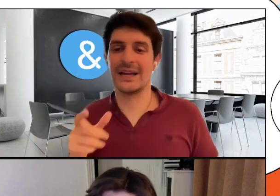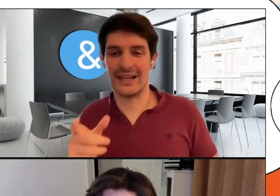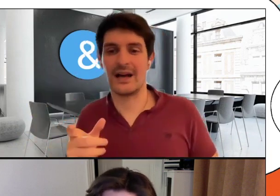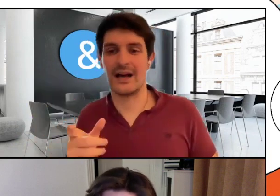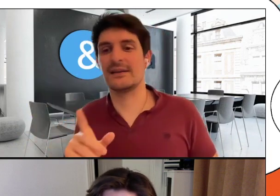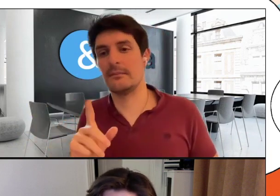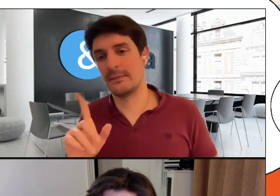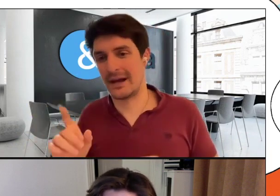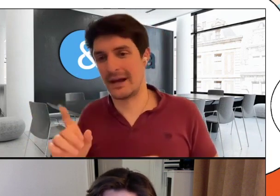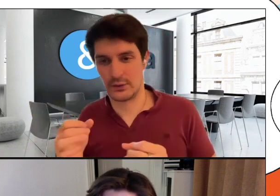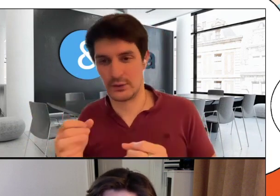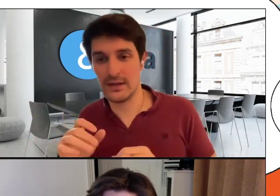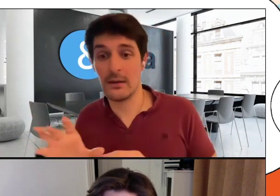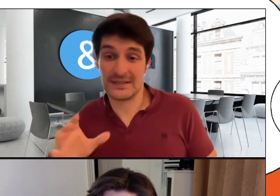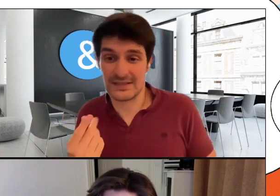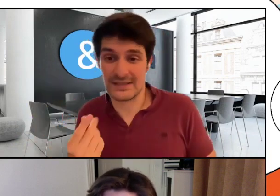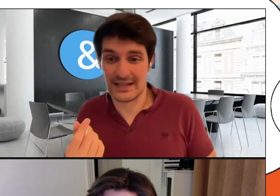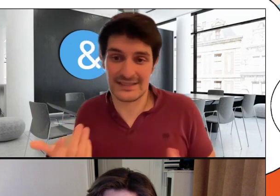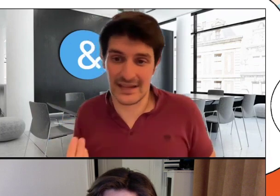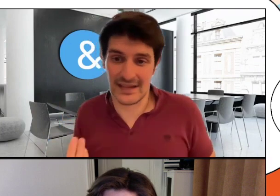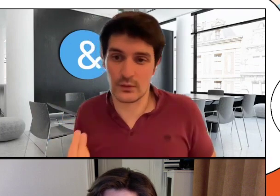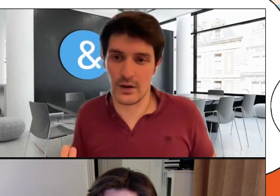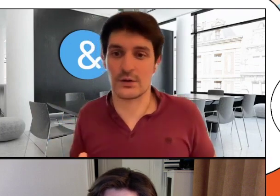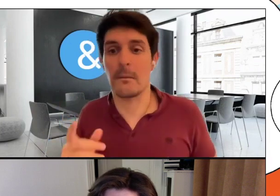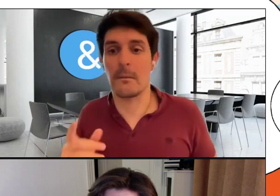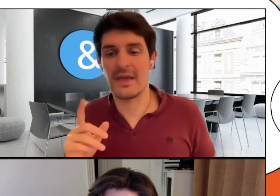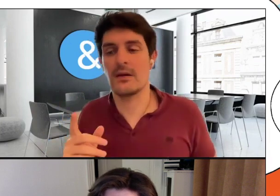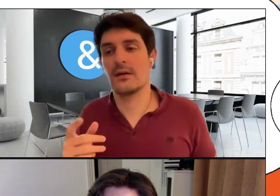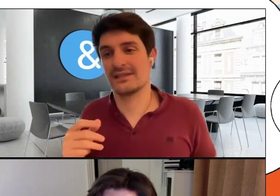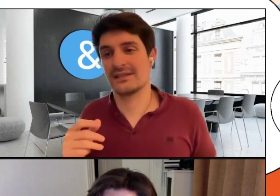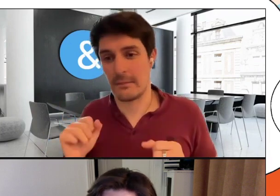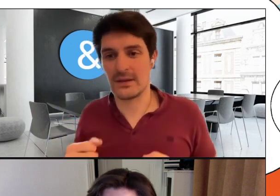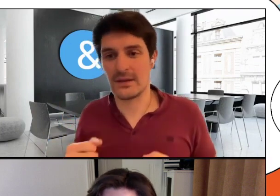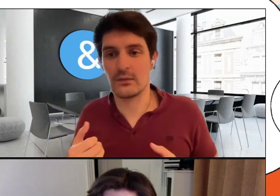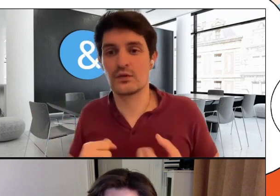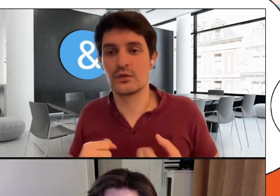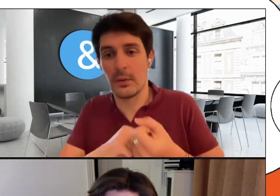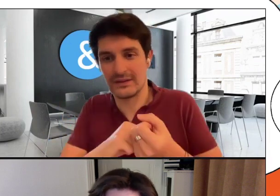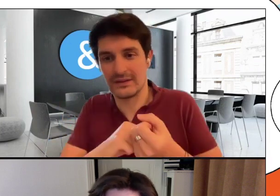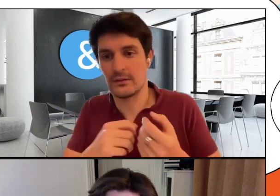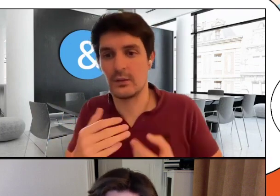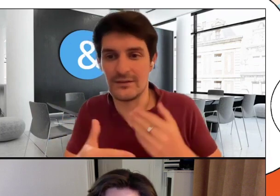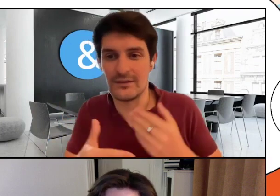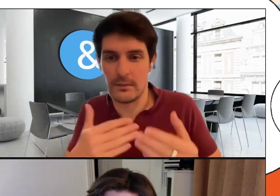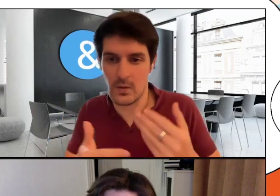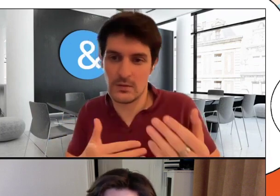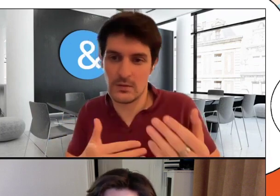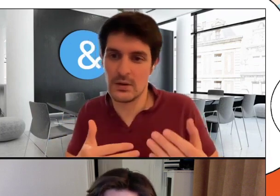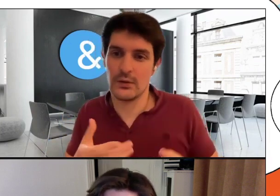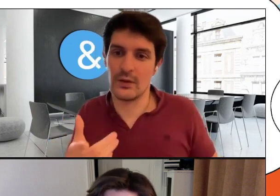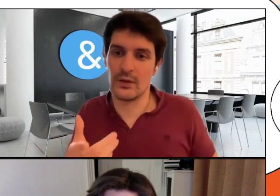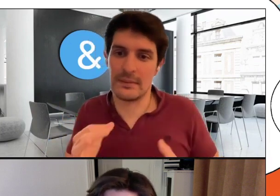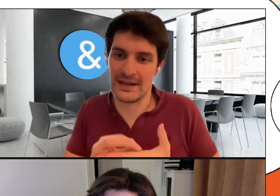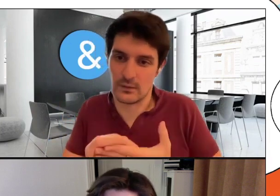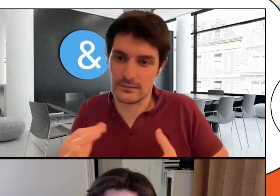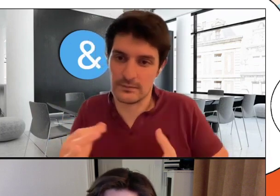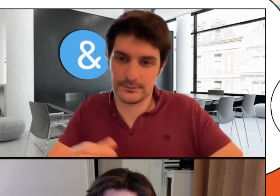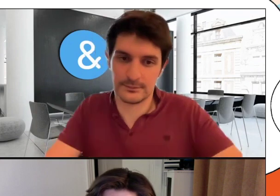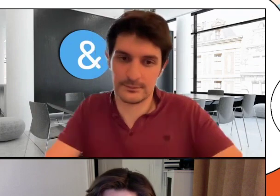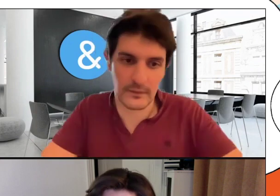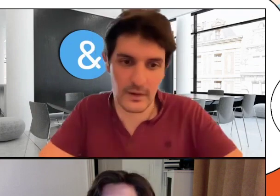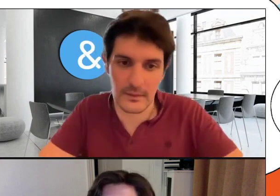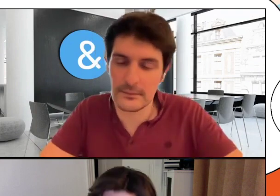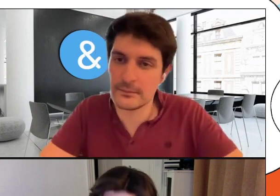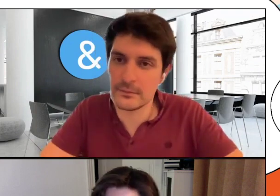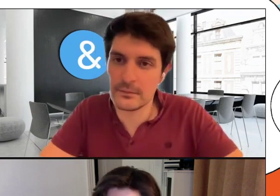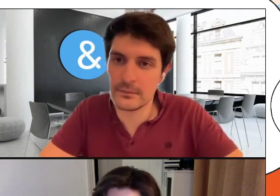c'est pas gratuit parce que ça coûte de l'argent. Mais ça permet de supporter le développement de l'application.